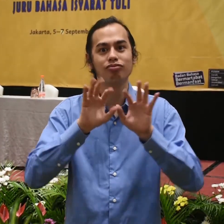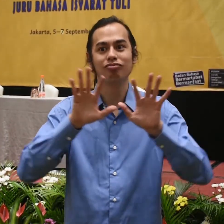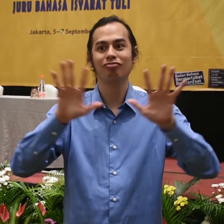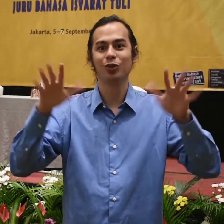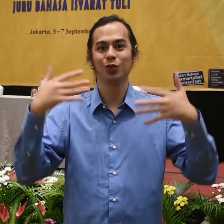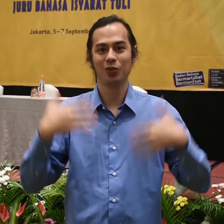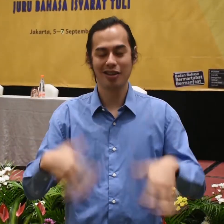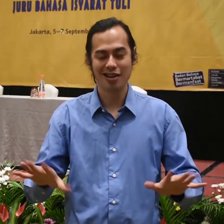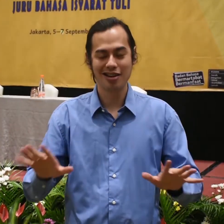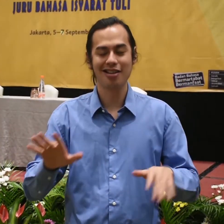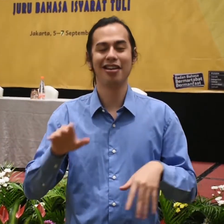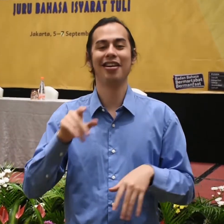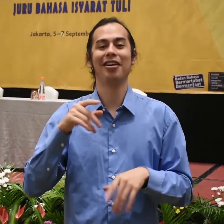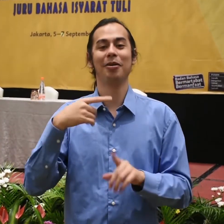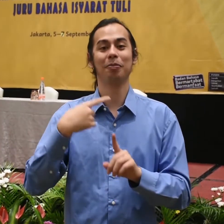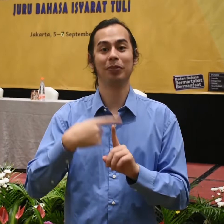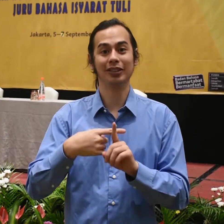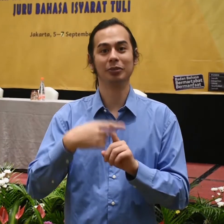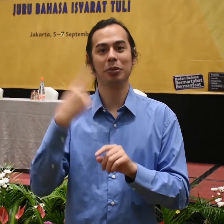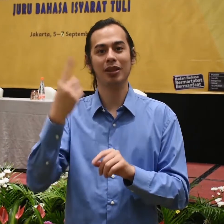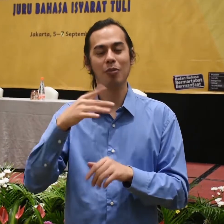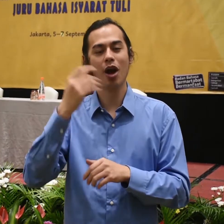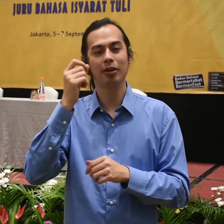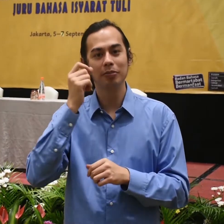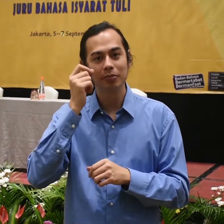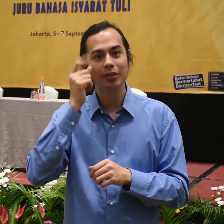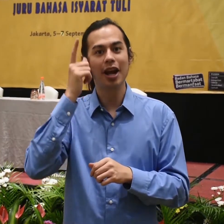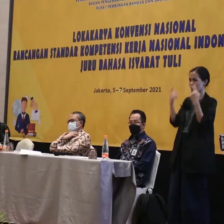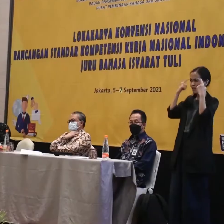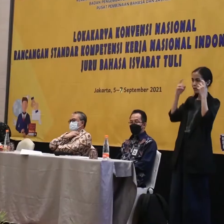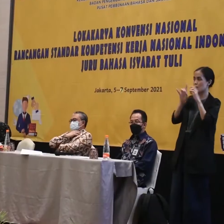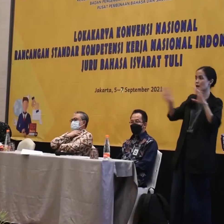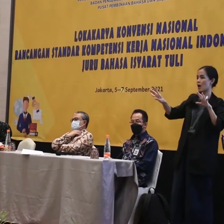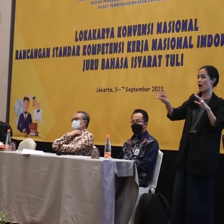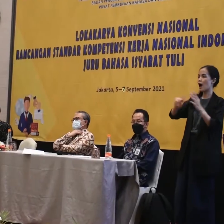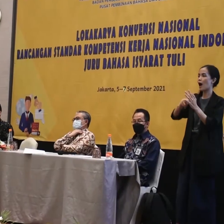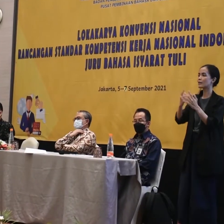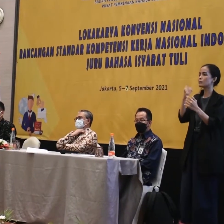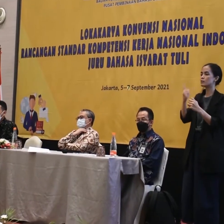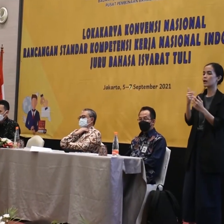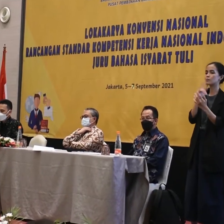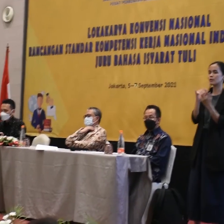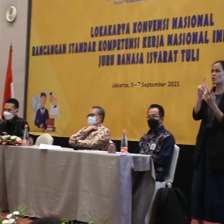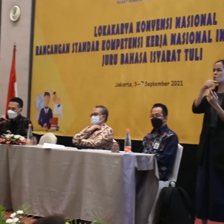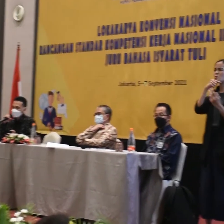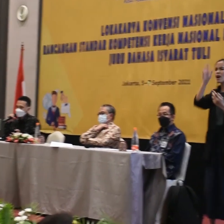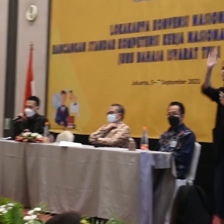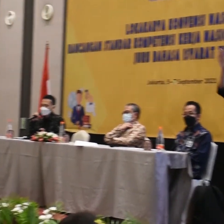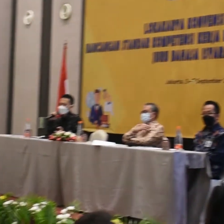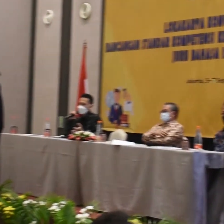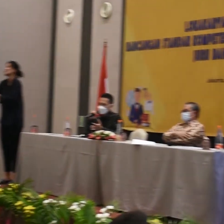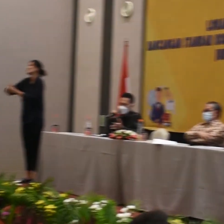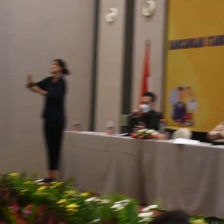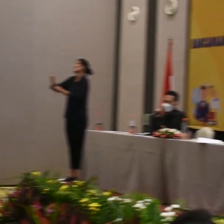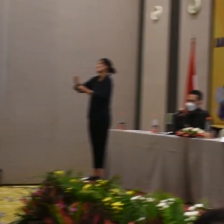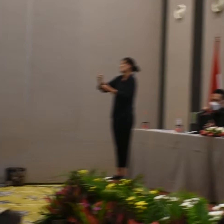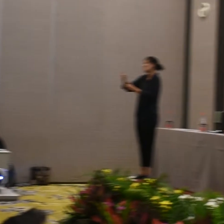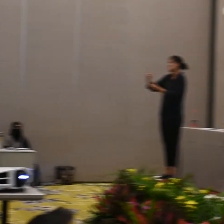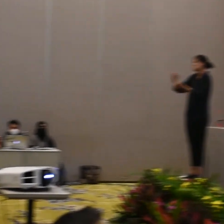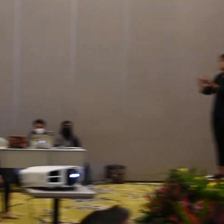isyarat, dan undang-undang terkait disabilitas juga mulai tersebarluaskan, dan orang-orang mulai sadar dan